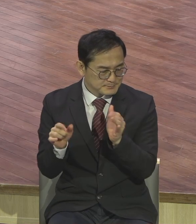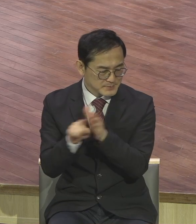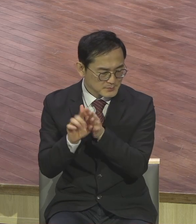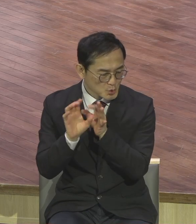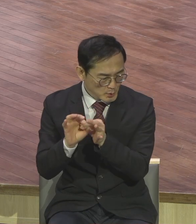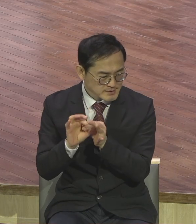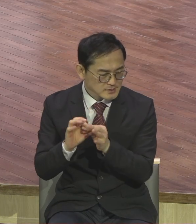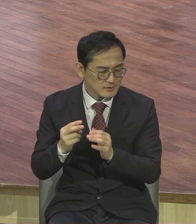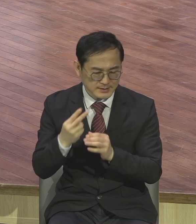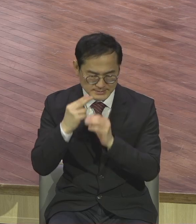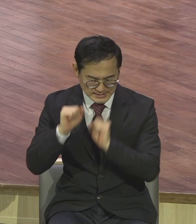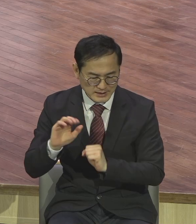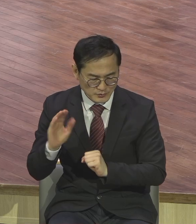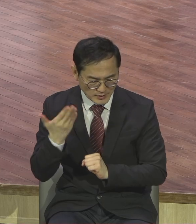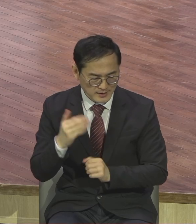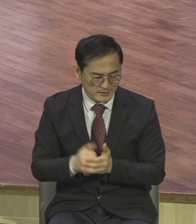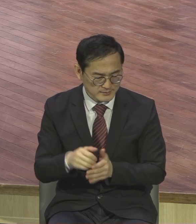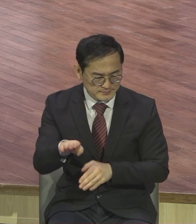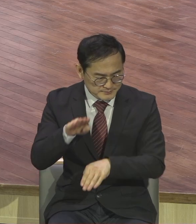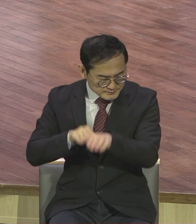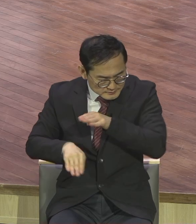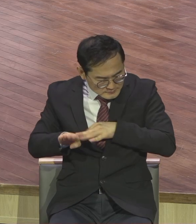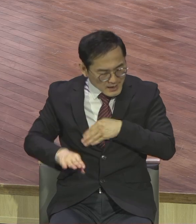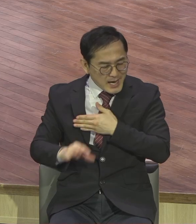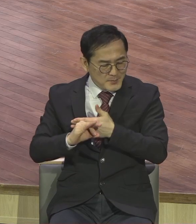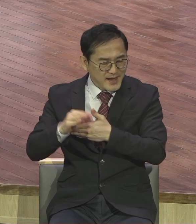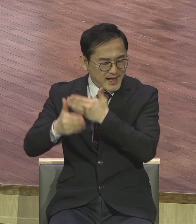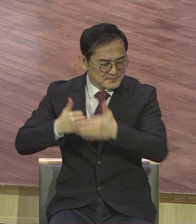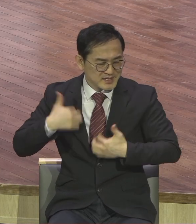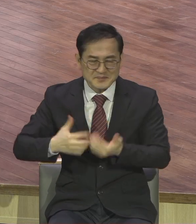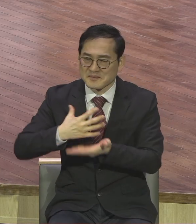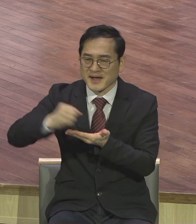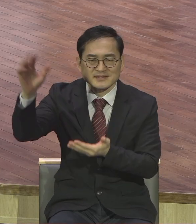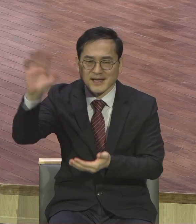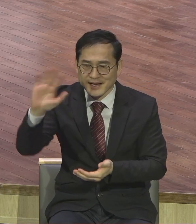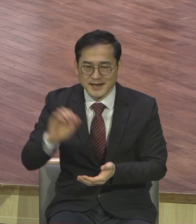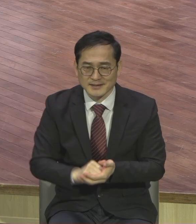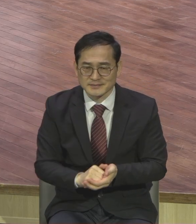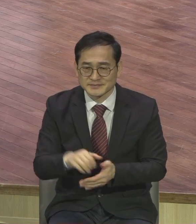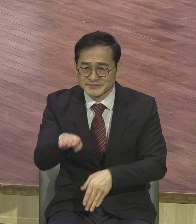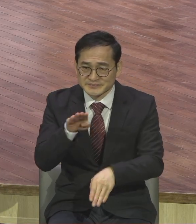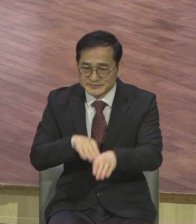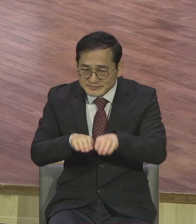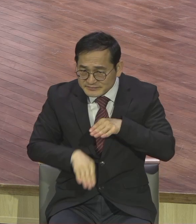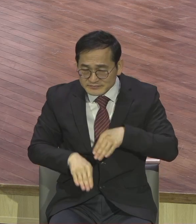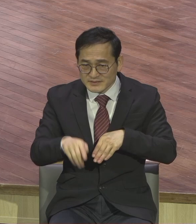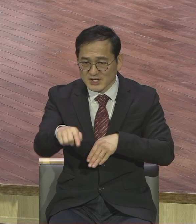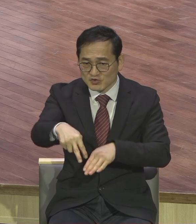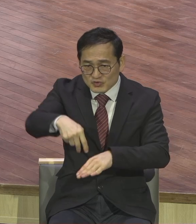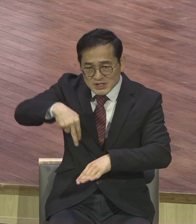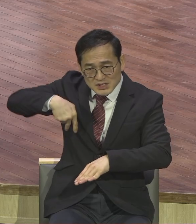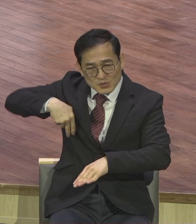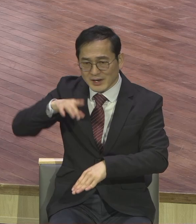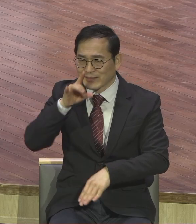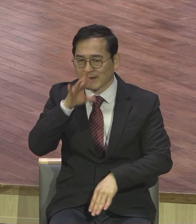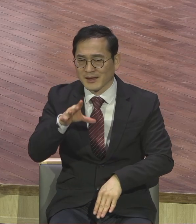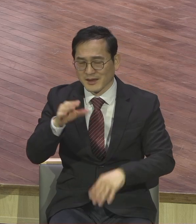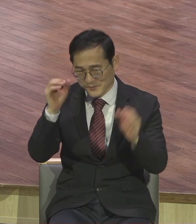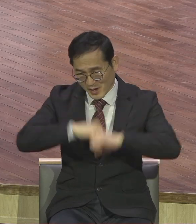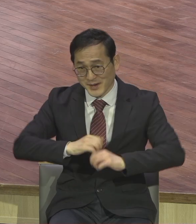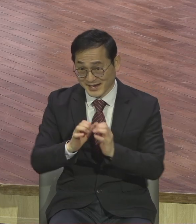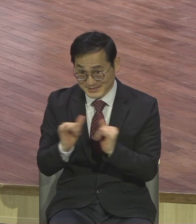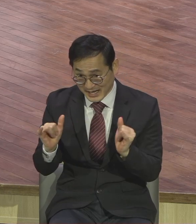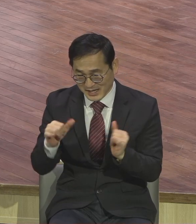뒤로 물러가면 내 마음이 그를 기뻐하지 아니하리라 하셨느니라. 우리는 뒤로 물러가 멸망할 자가 아니요